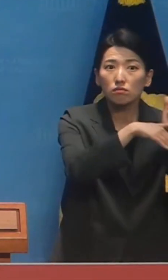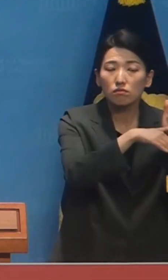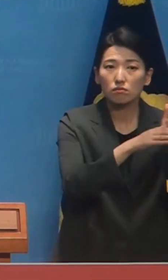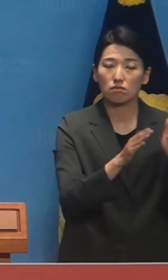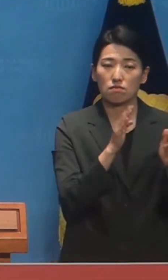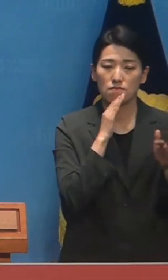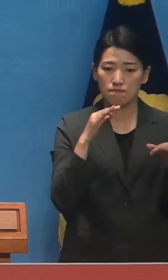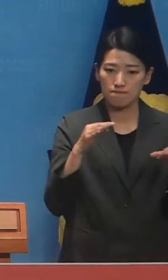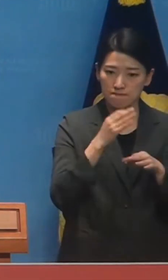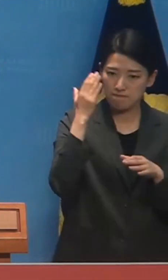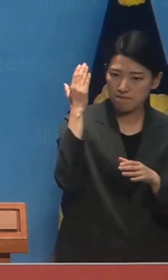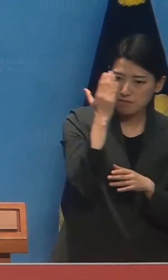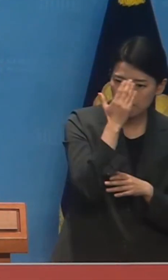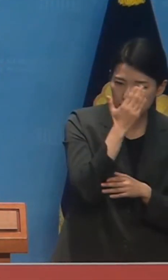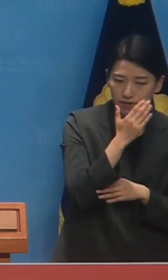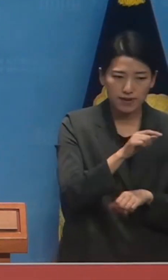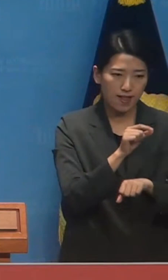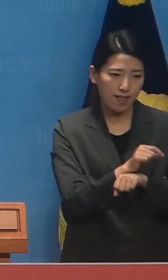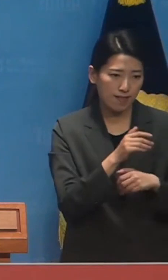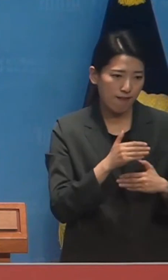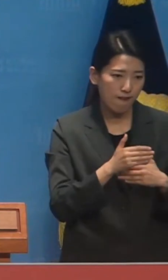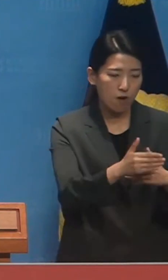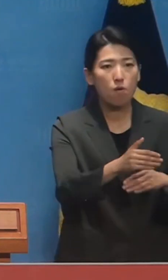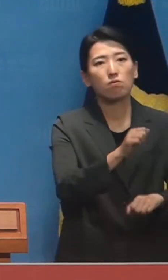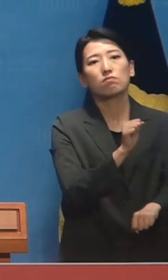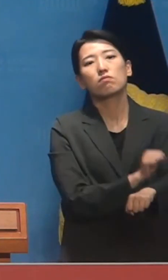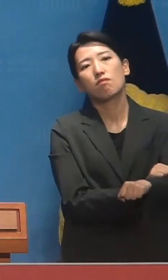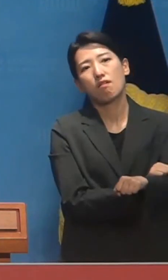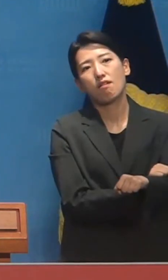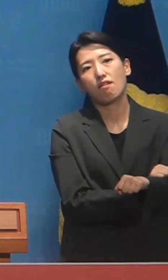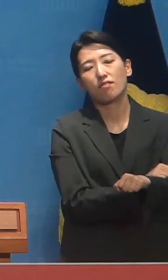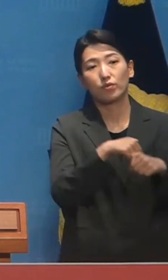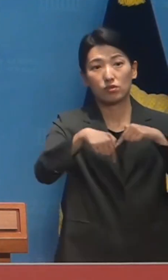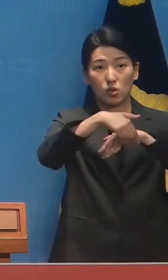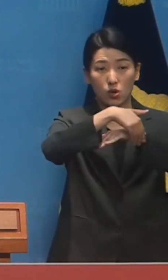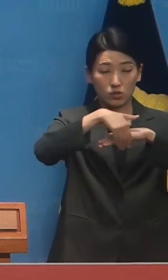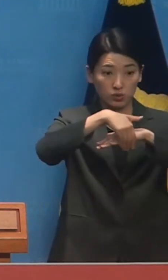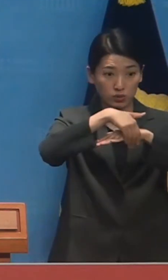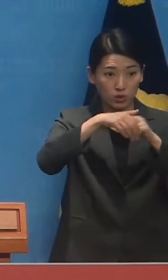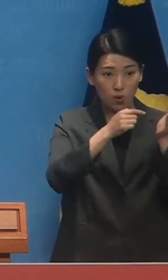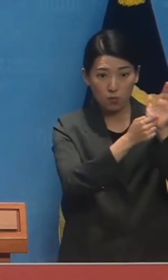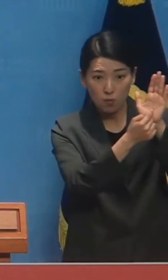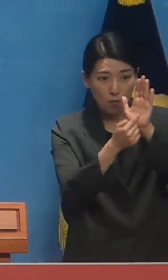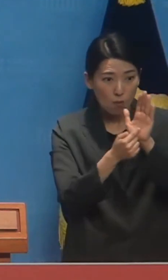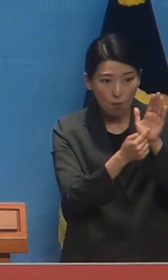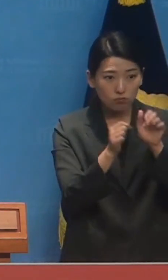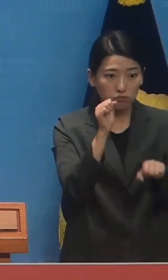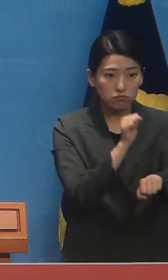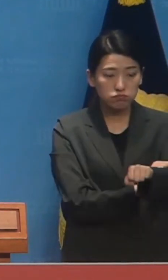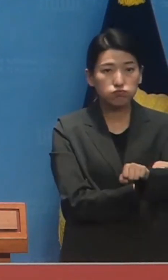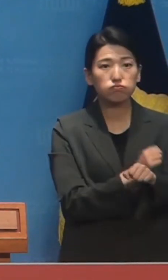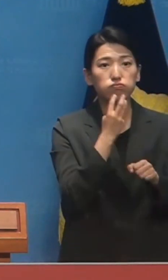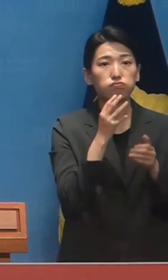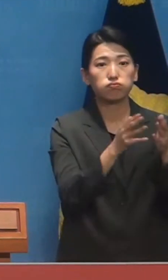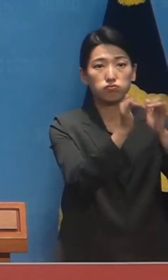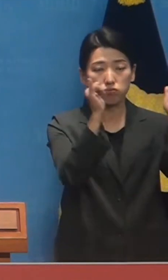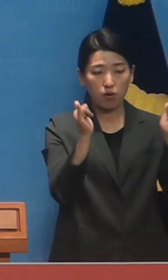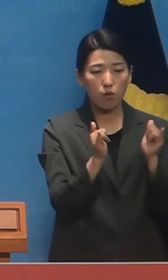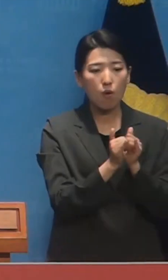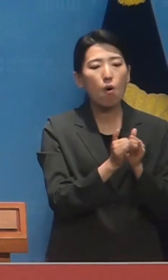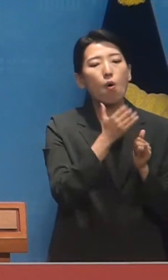참여한 행정가로 신뢰를 받았고 실용적인 정책을 통해 도민의 삶을 실제로